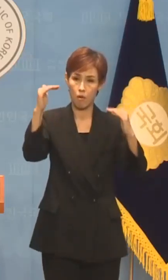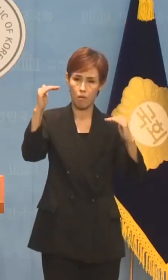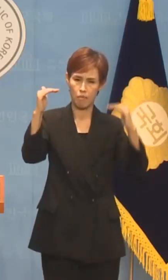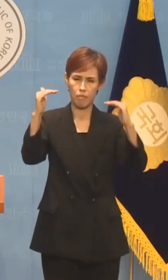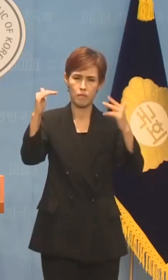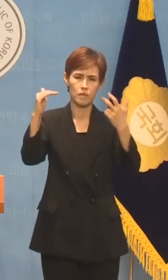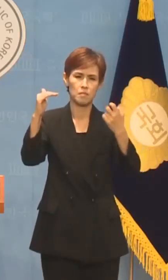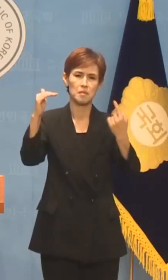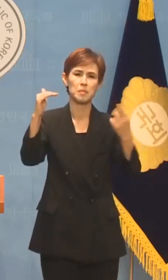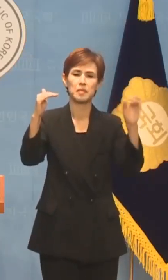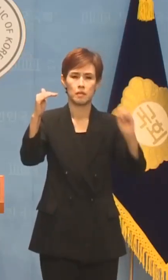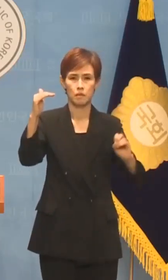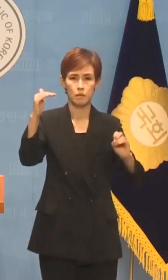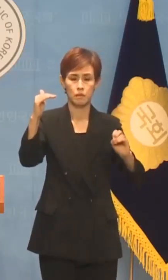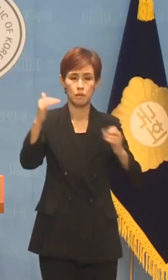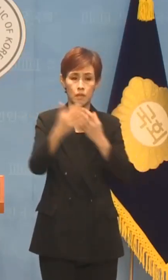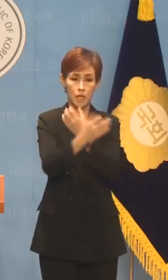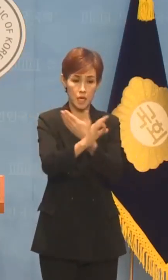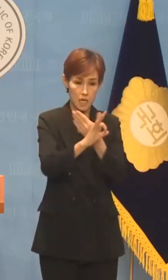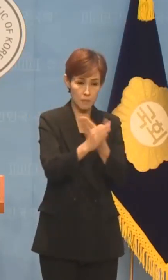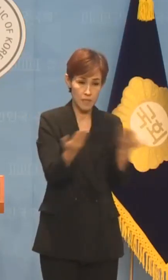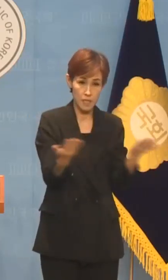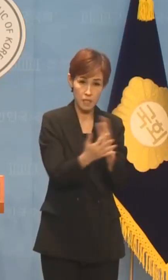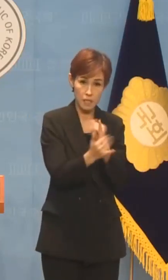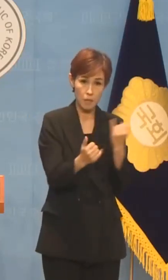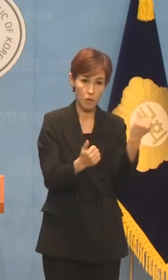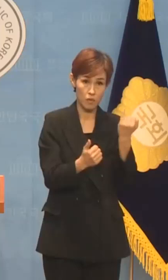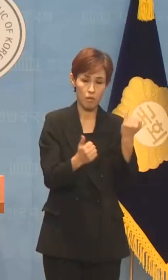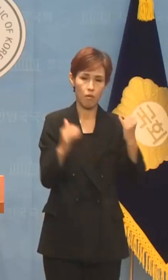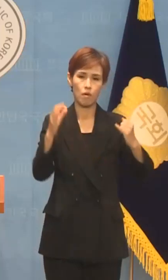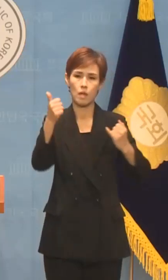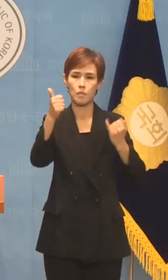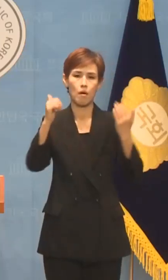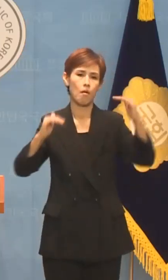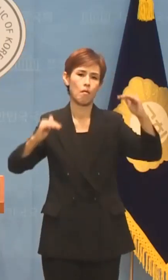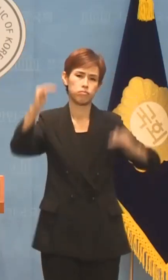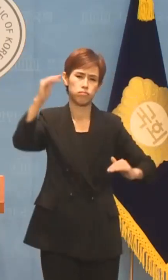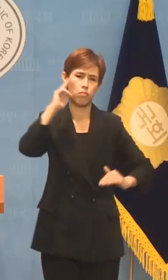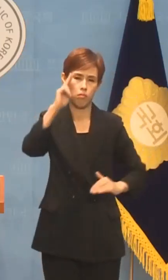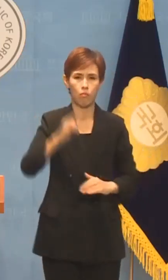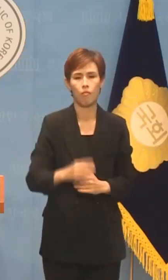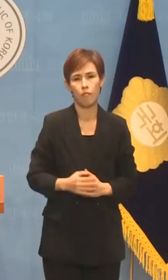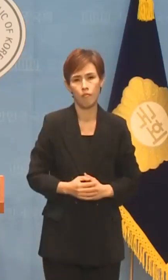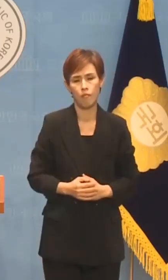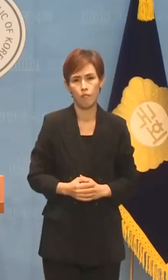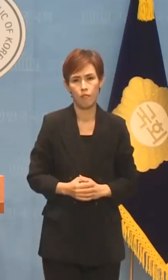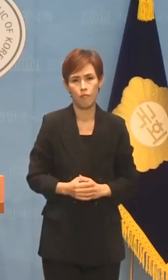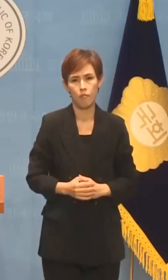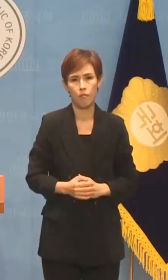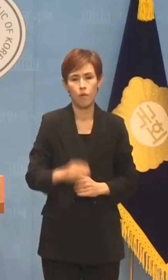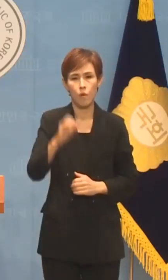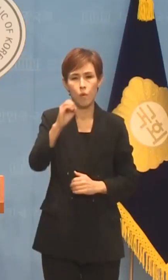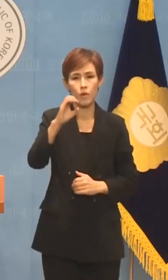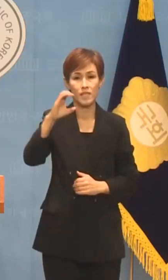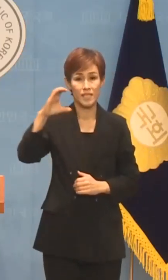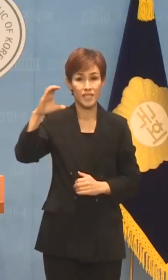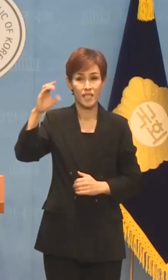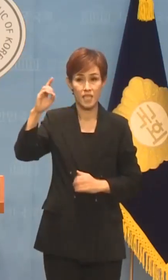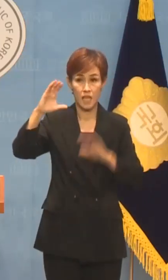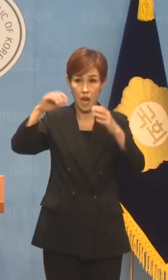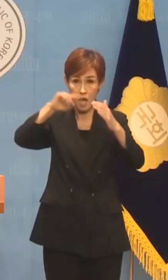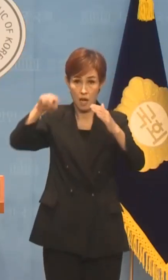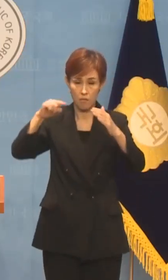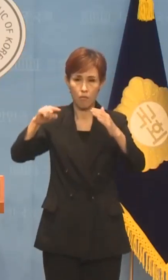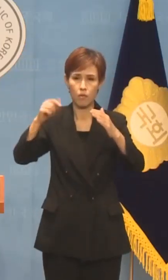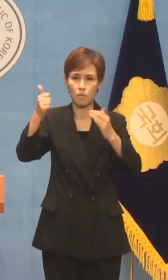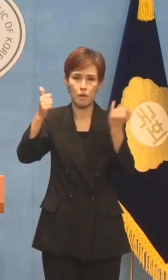그치며 특히 비정규직 여성 노동자들 사이에서 격차가 확대되었습니다. OECD 회원국 중 가장